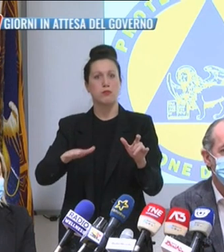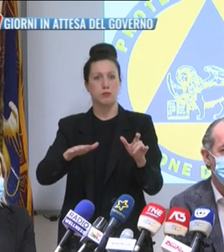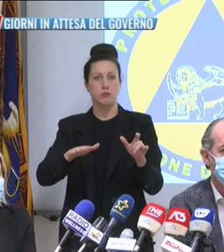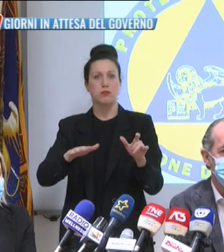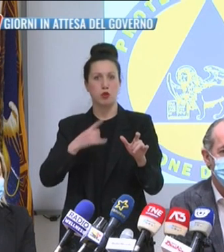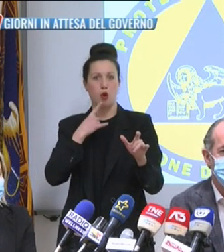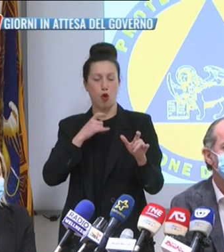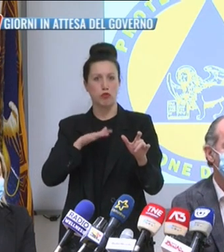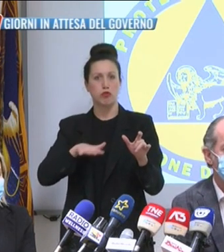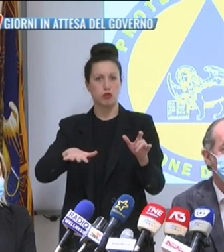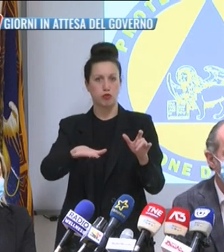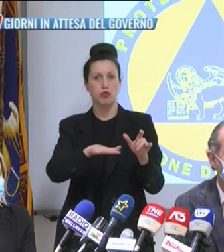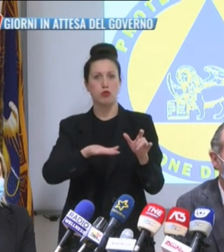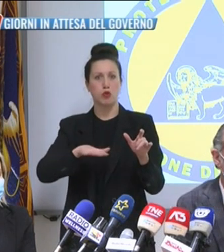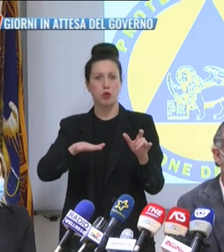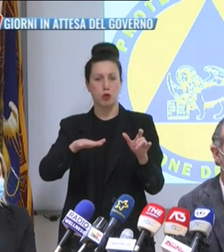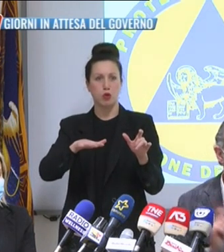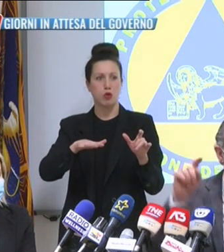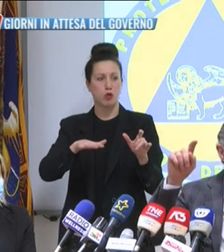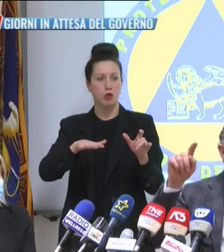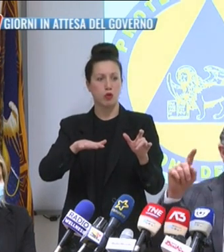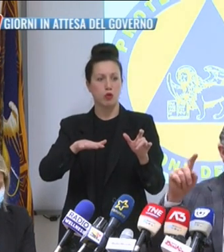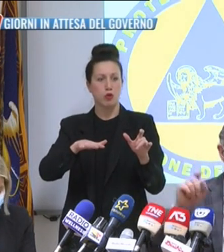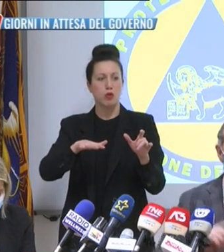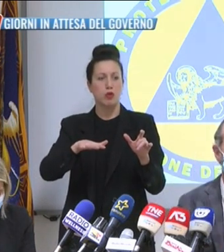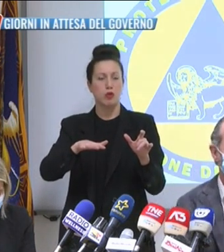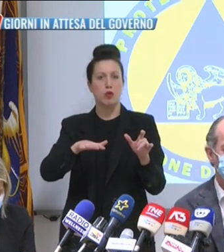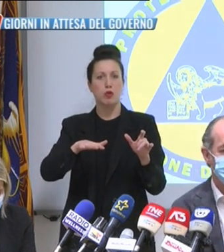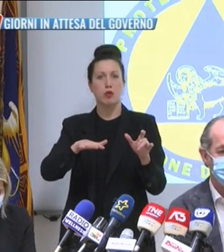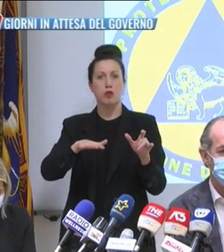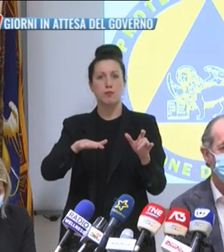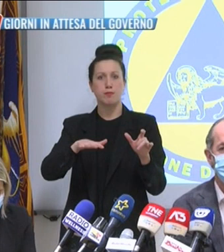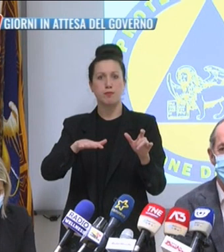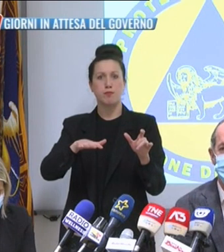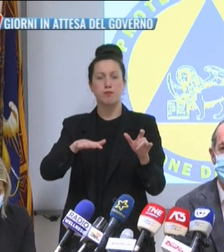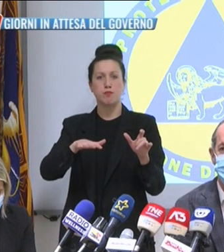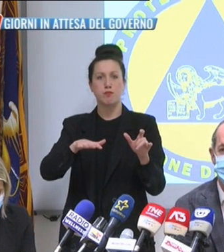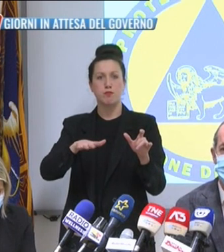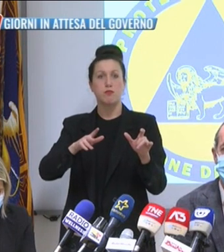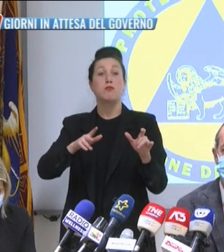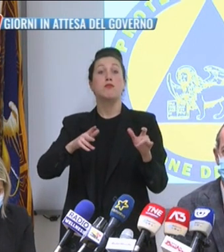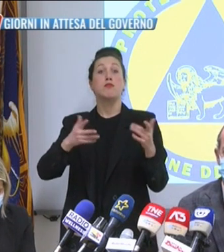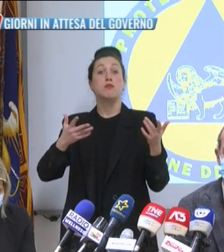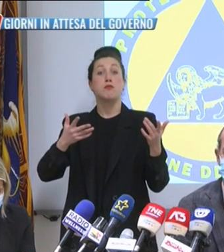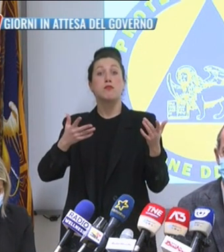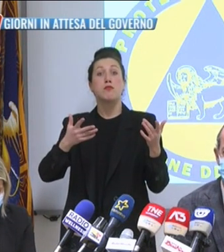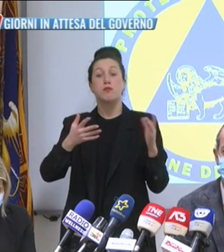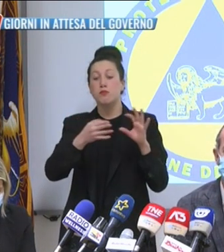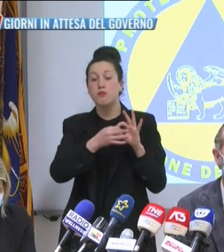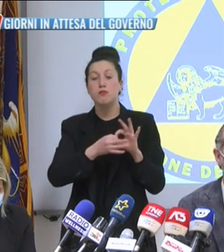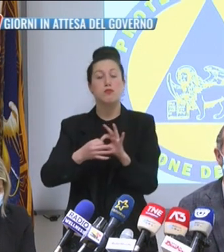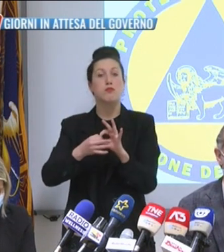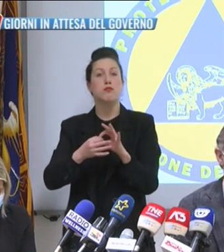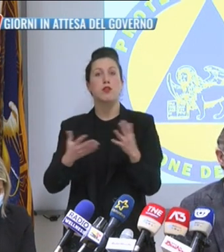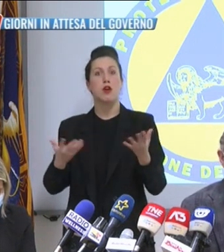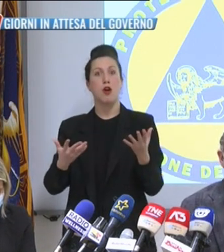non senza averne titolo, fra virgolette. Ne viene fuori che c'è una class action contro